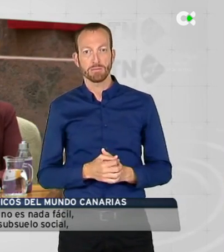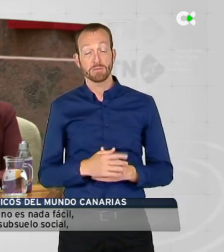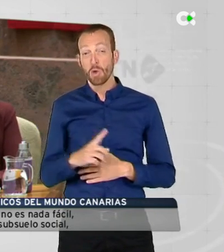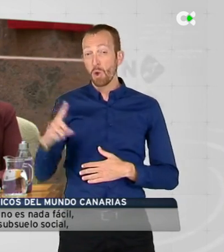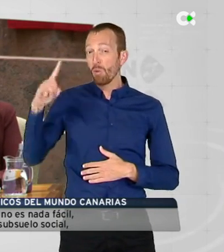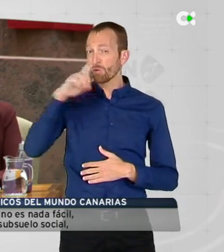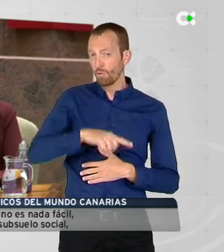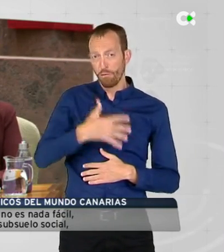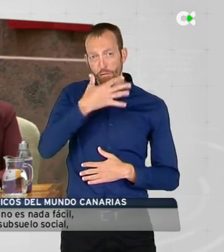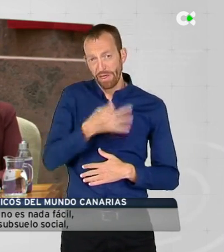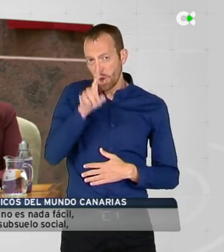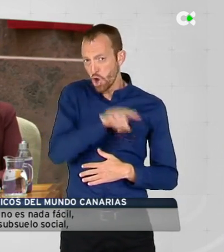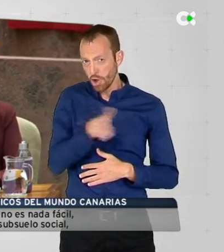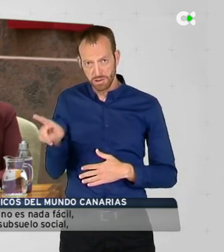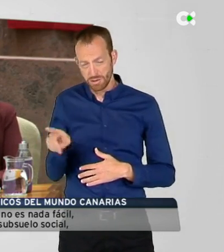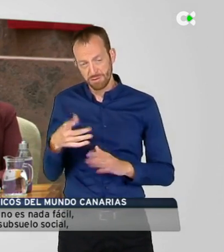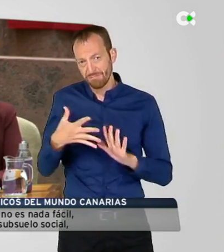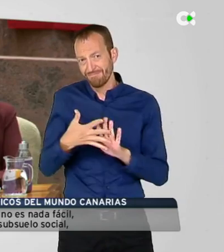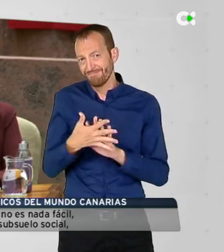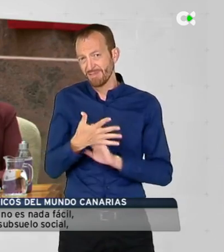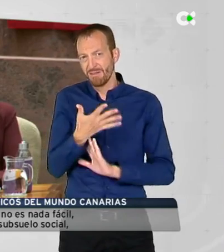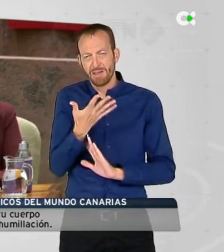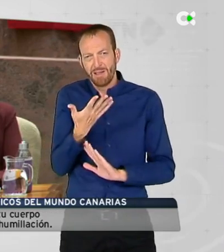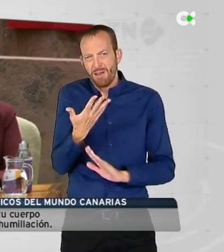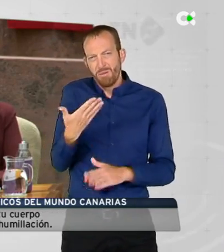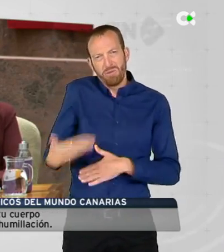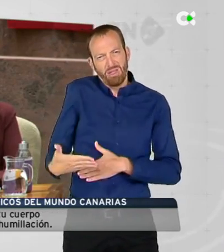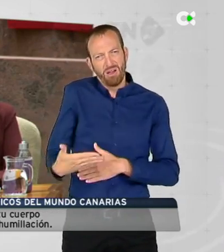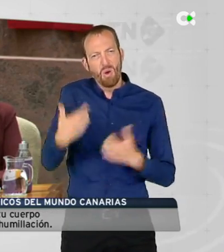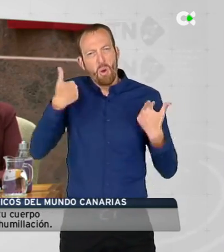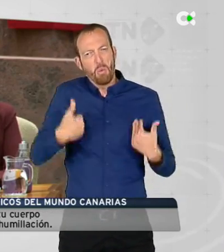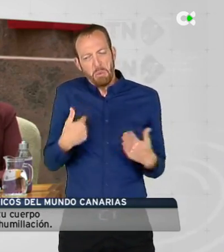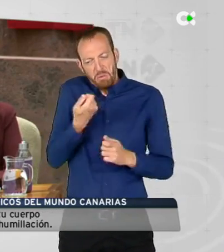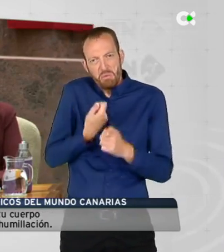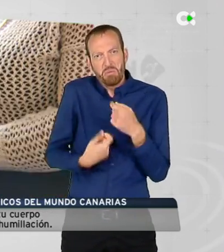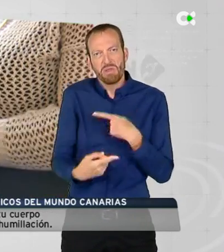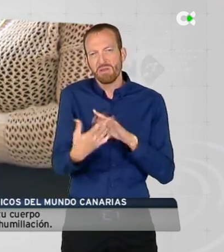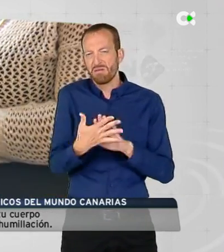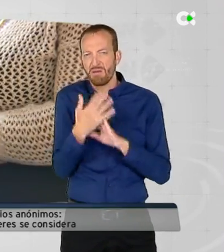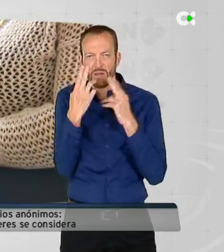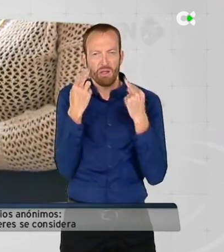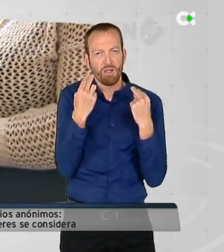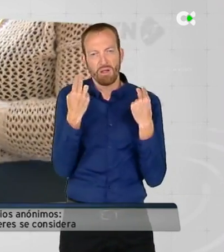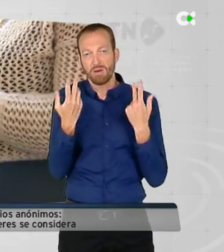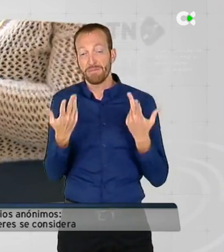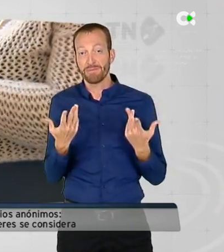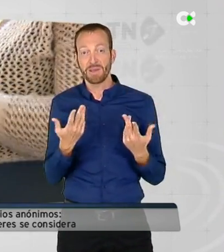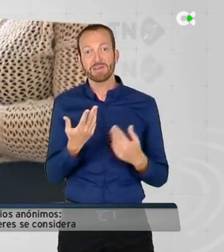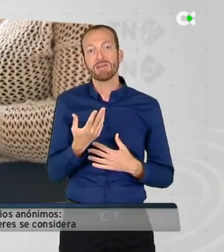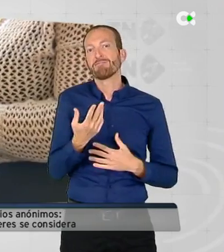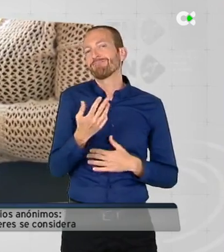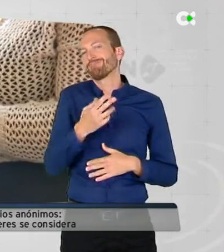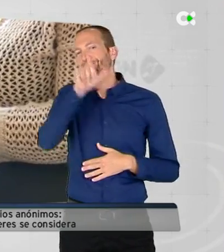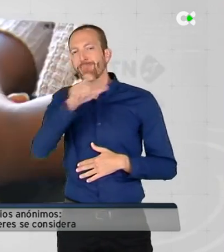prostitución no es nada fácil, es estar en el subsuelo social. Vender tu cuerpo es la peor humillación. Son testimonios anónimos.